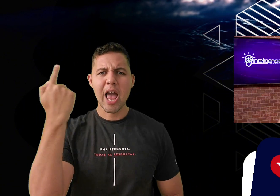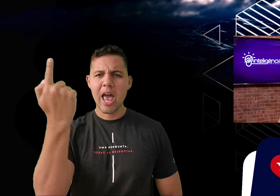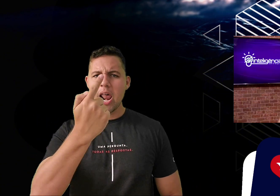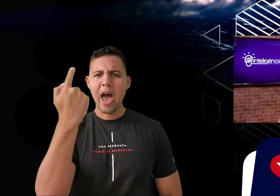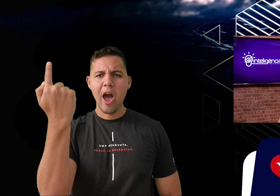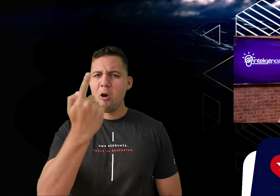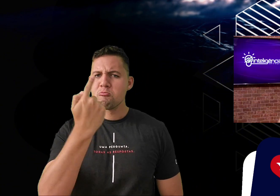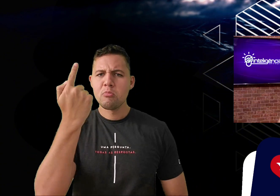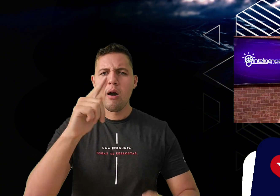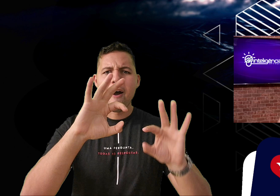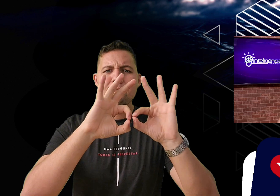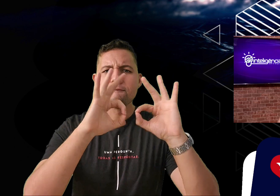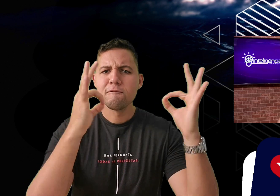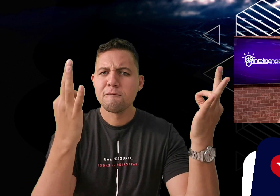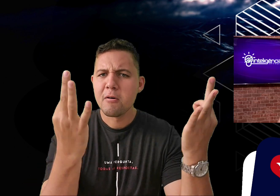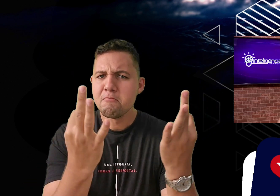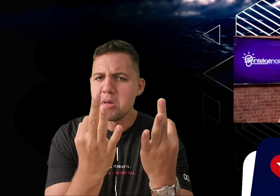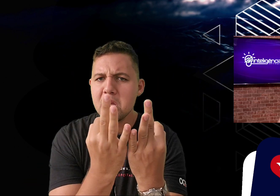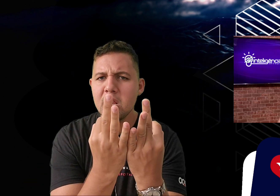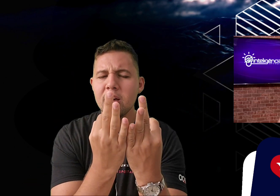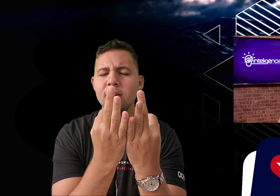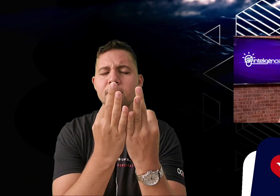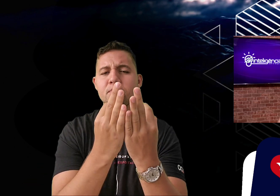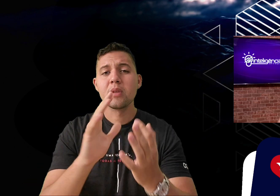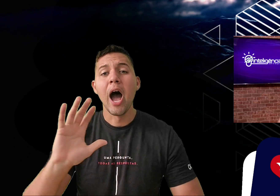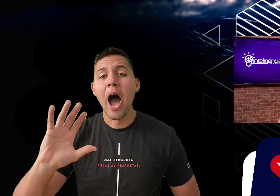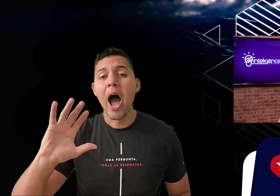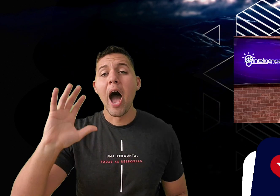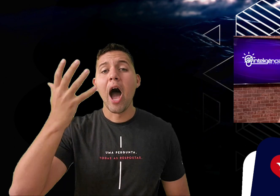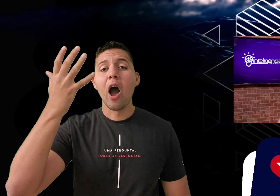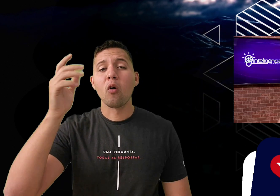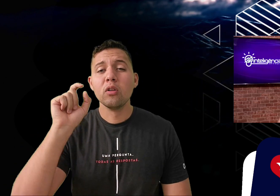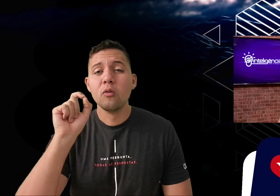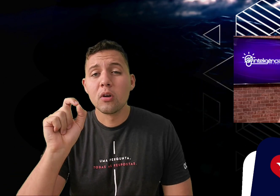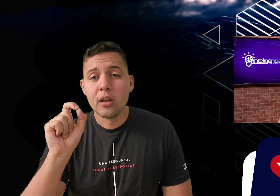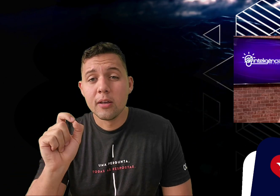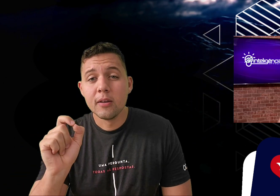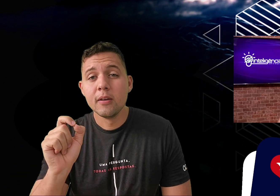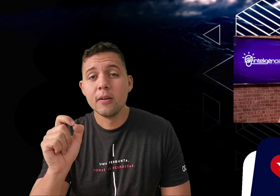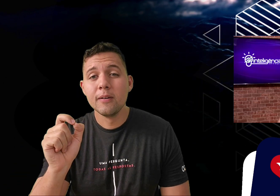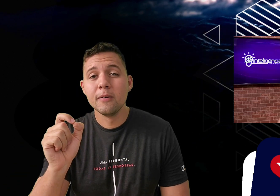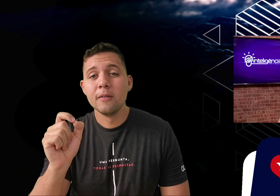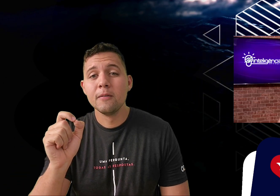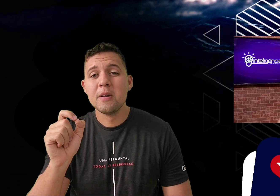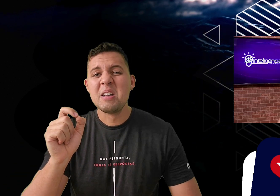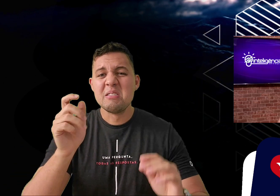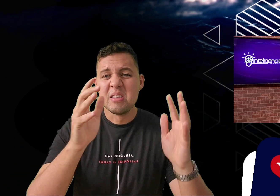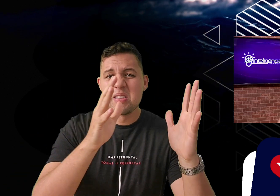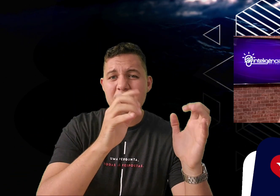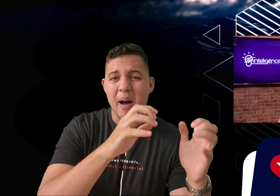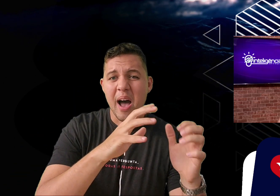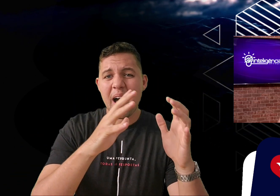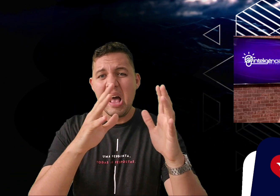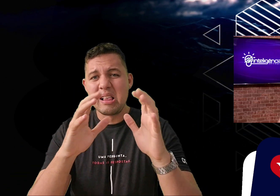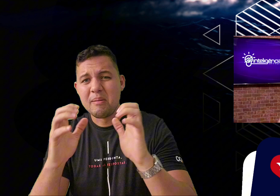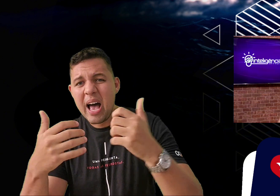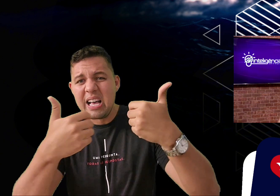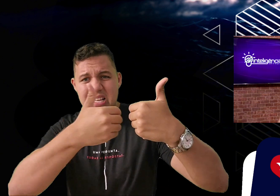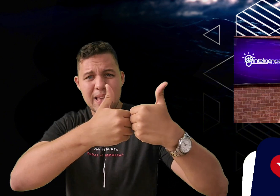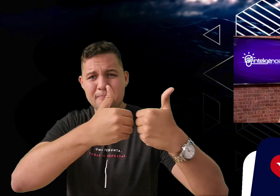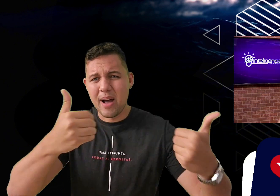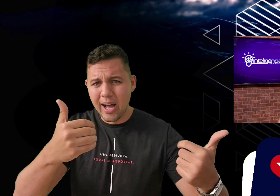geral e a família em si como instituição no mundo hoje.